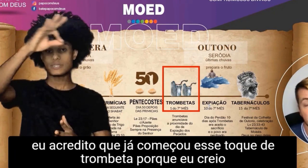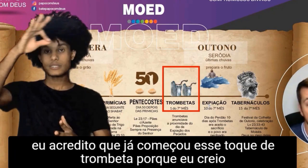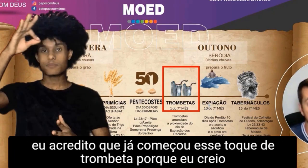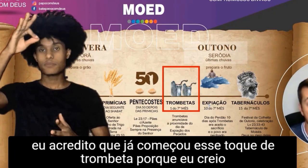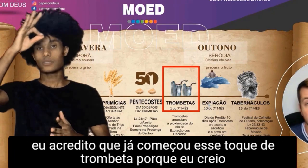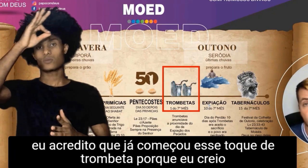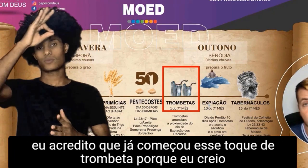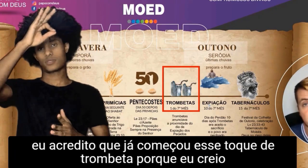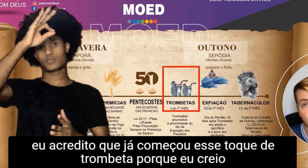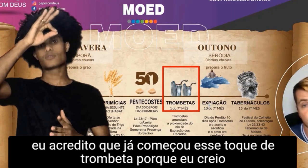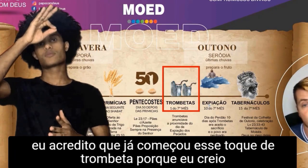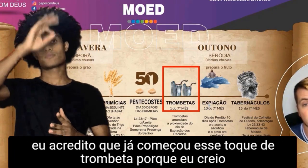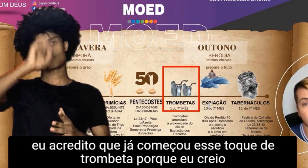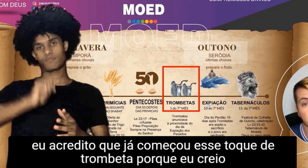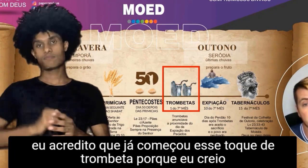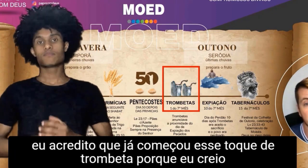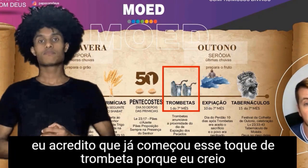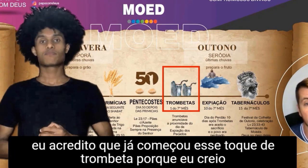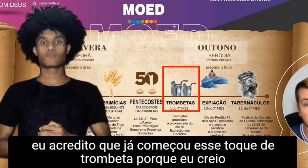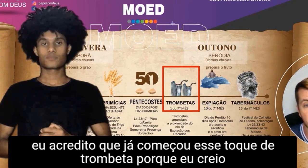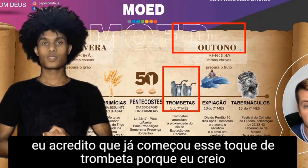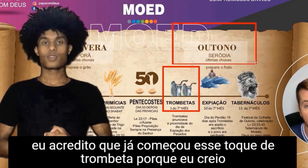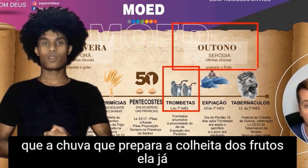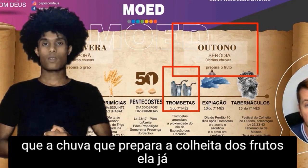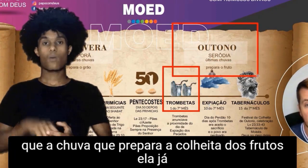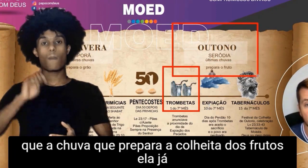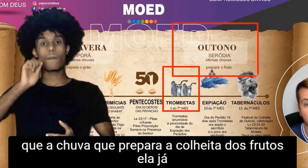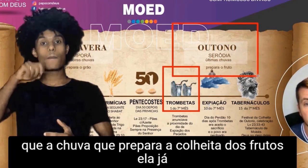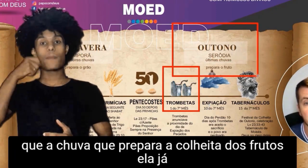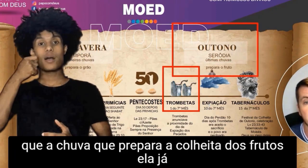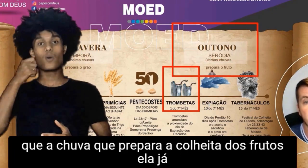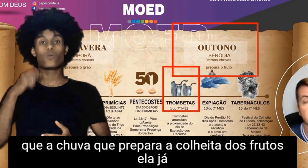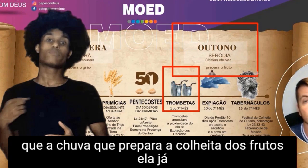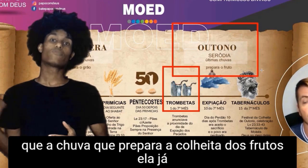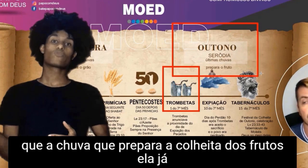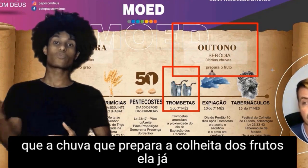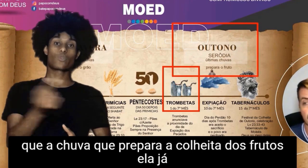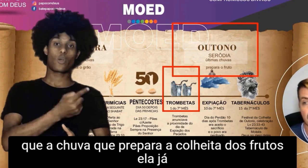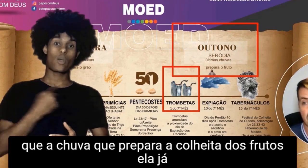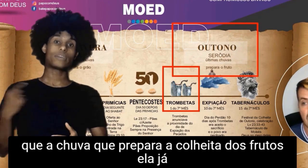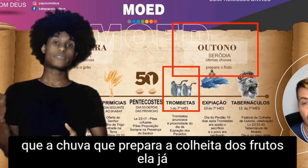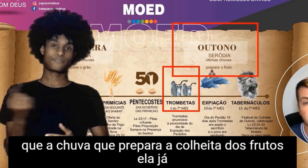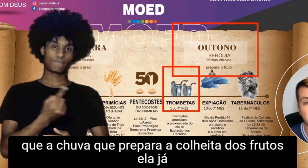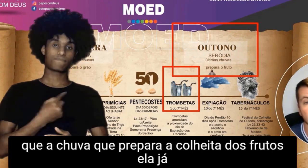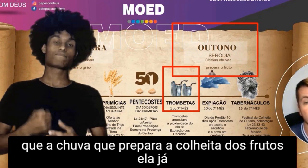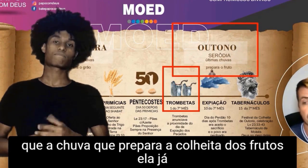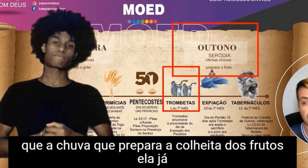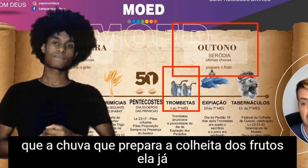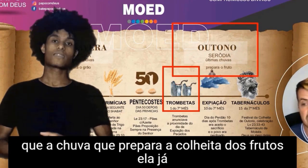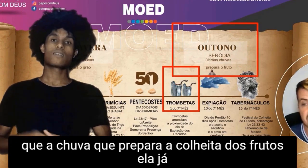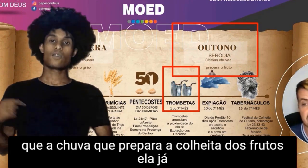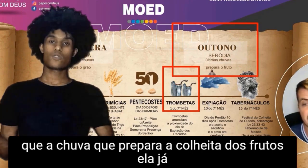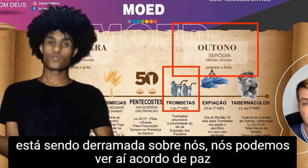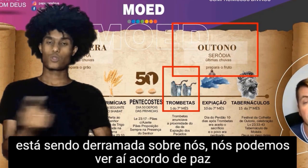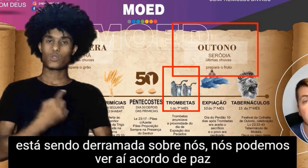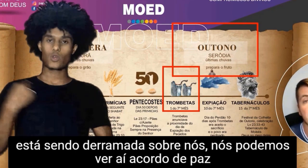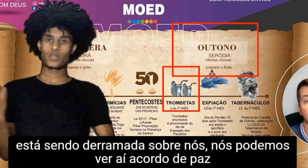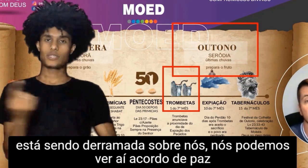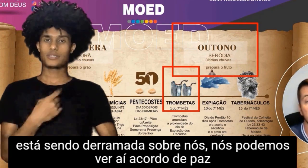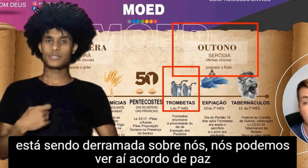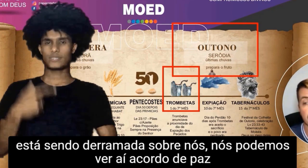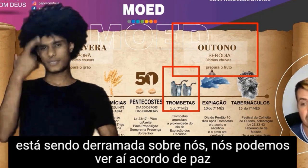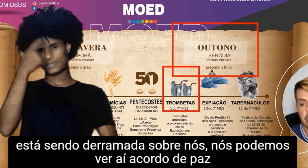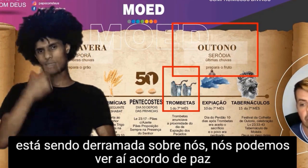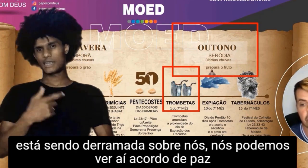meio. Eu acredito que já começou esse toque de trombeta, porque eu creio que aqui, ó, a chuva que prepara a colheita dos frutos, ela já está sendo